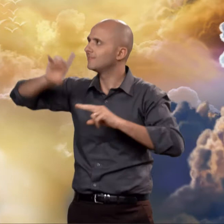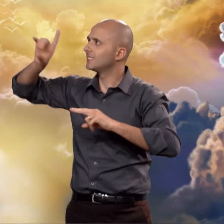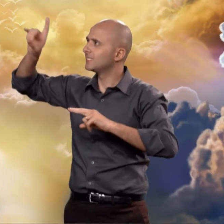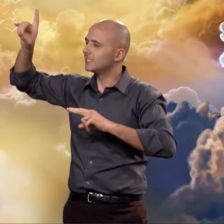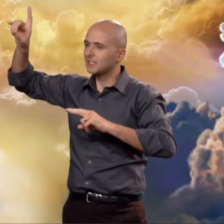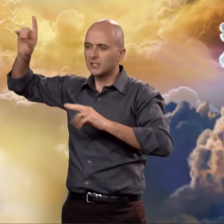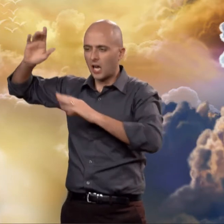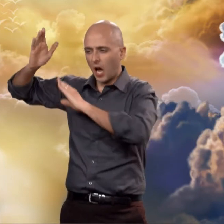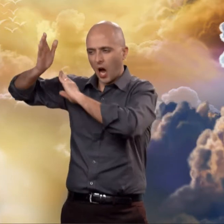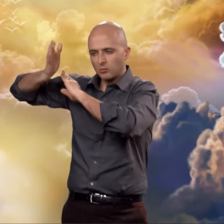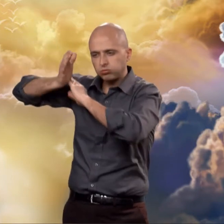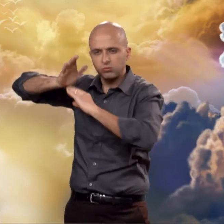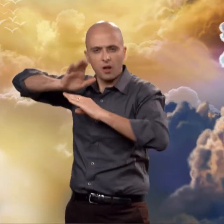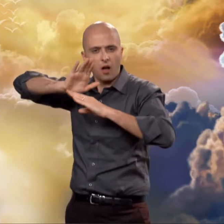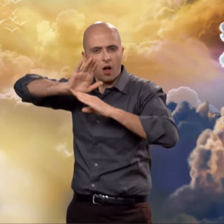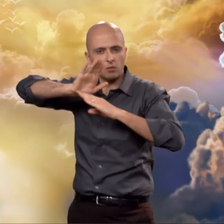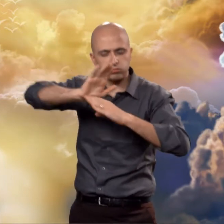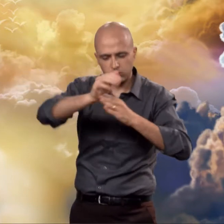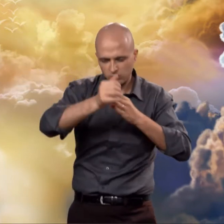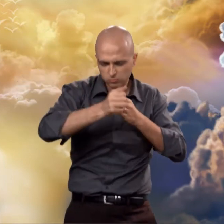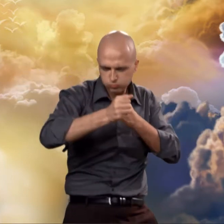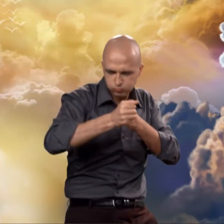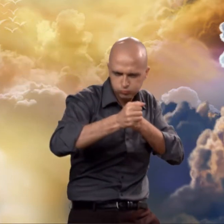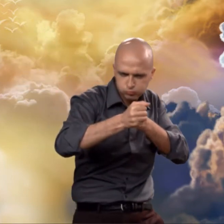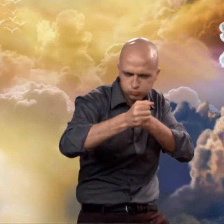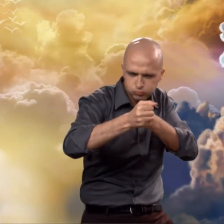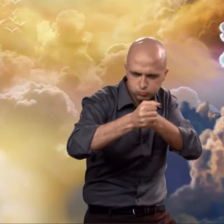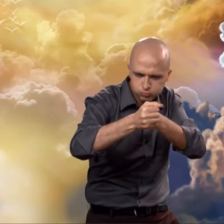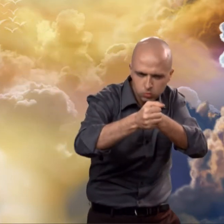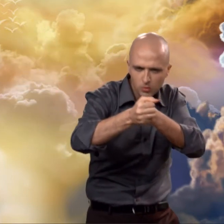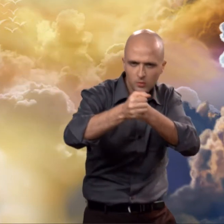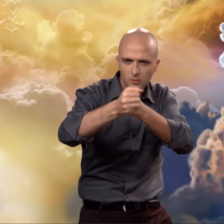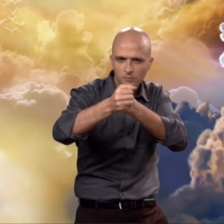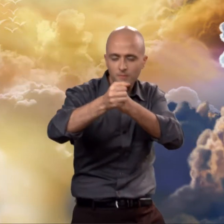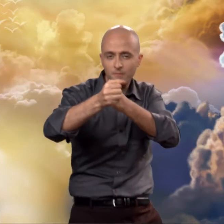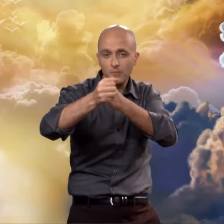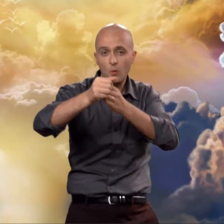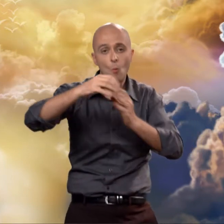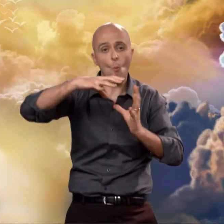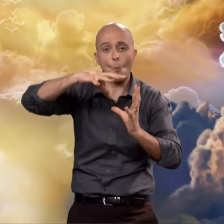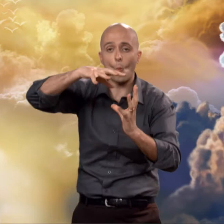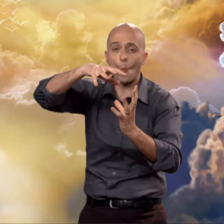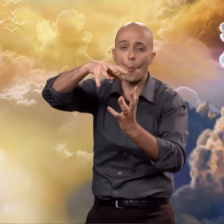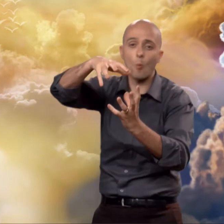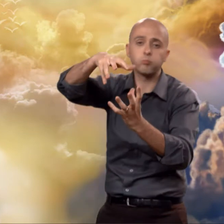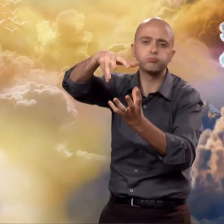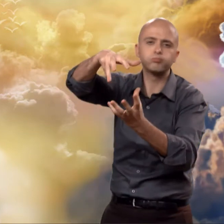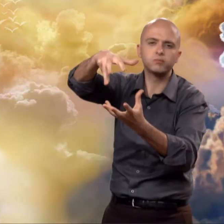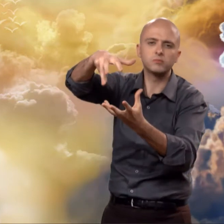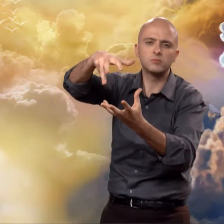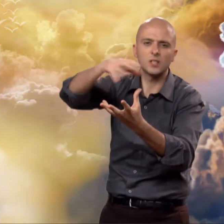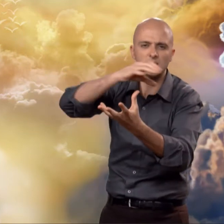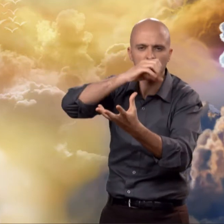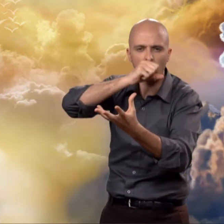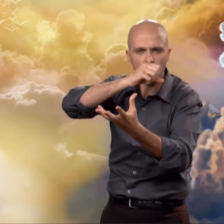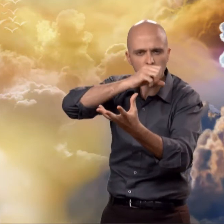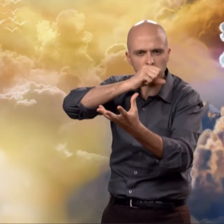de lealdade para com aquele que fez os céus, a terra, o mar e tudo o que neles há. A mensagem